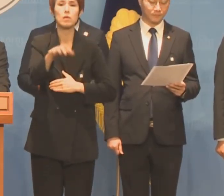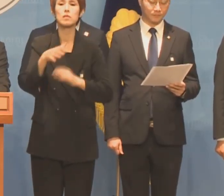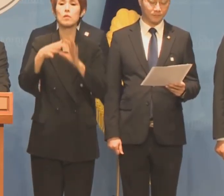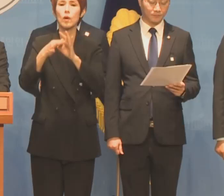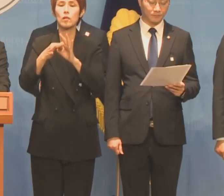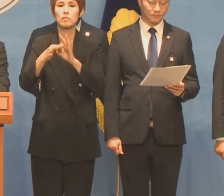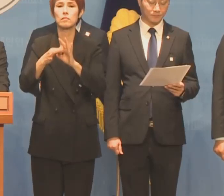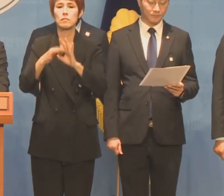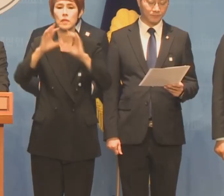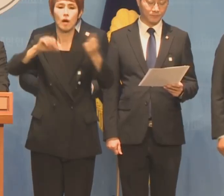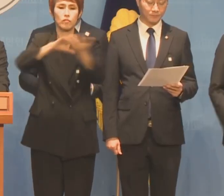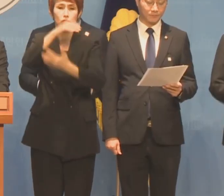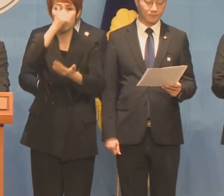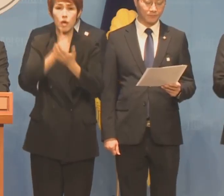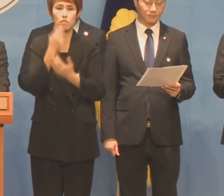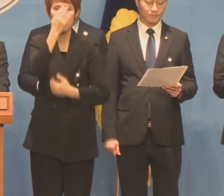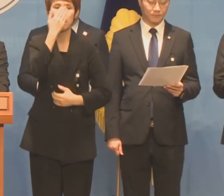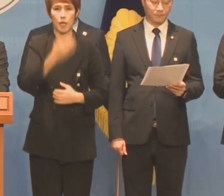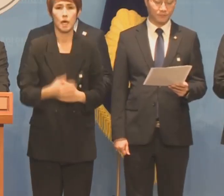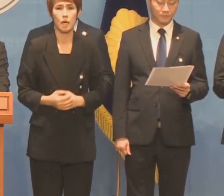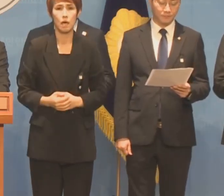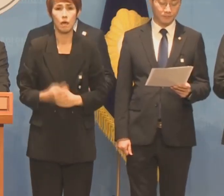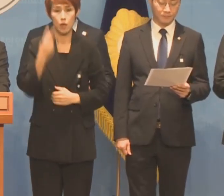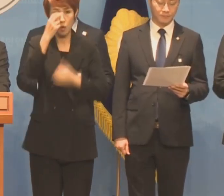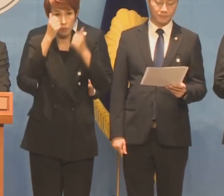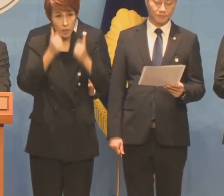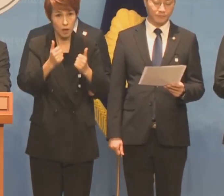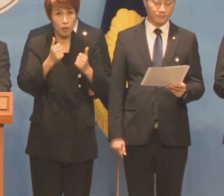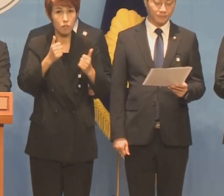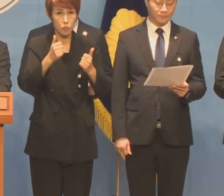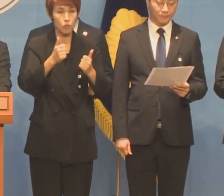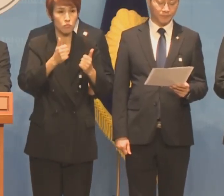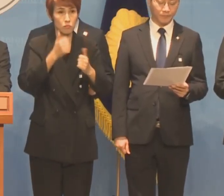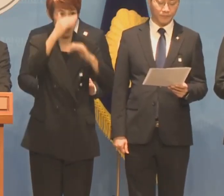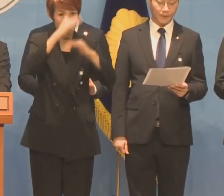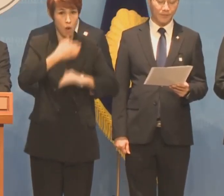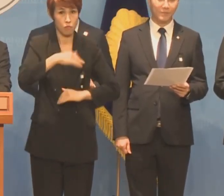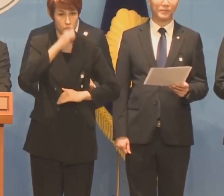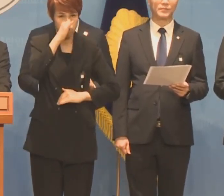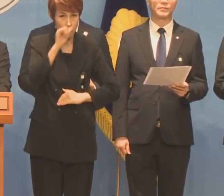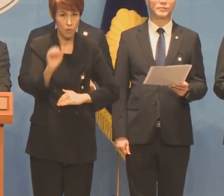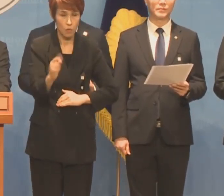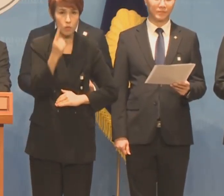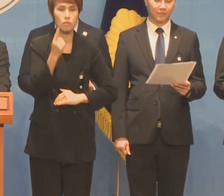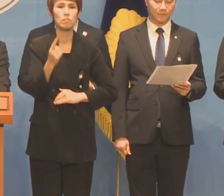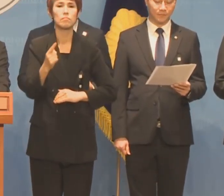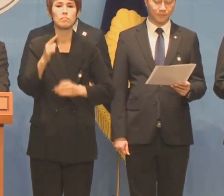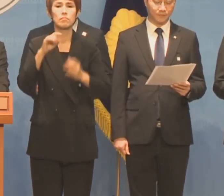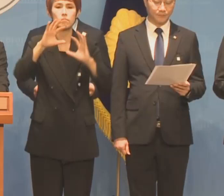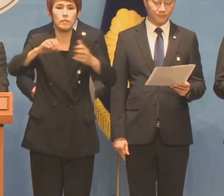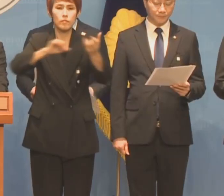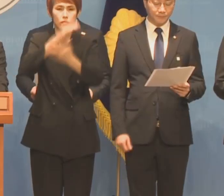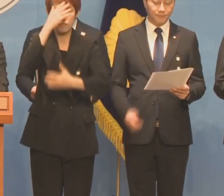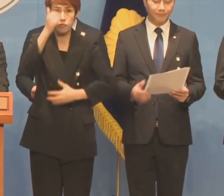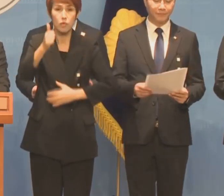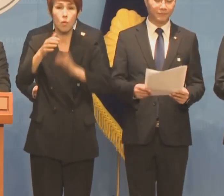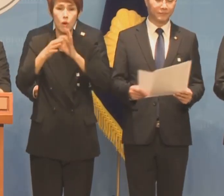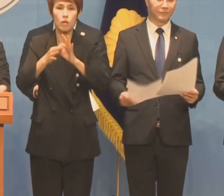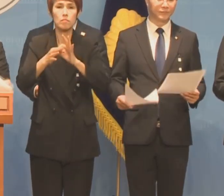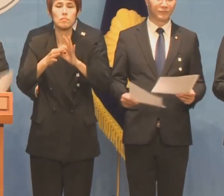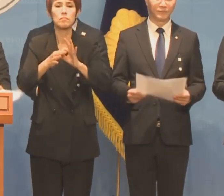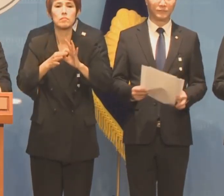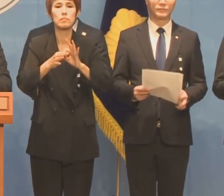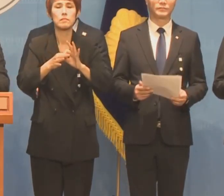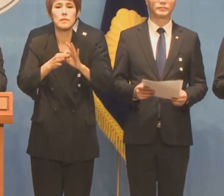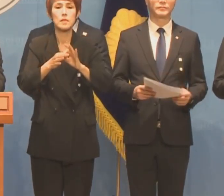있는 것입니다. 검찰도 이런 점을 고려하여 공수처에 대한 내란 수괴, 윤석열에 대해 사건을 이첩한 바